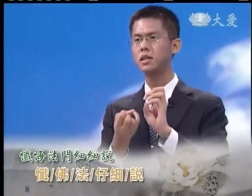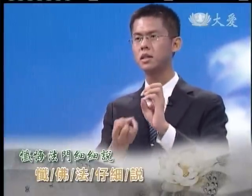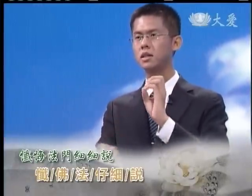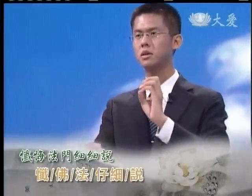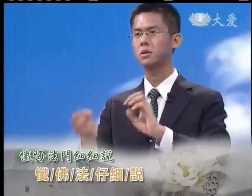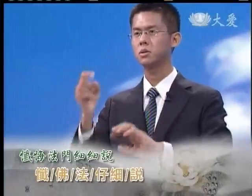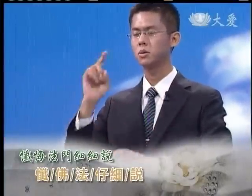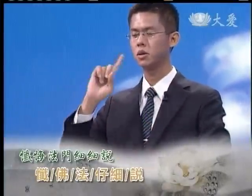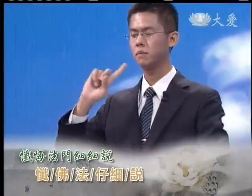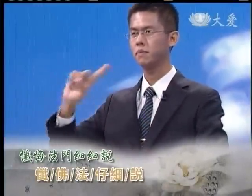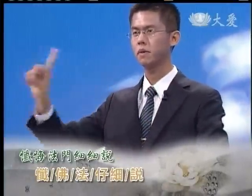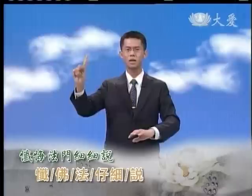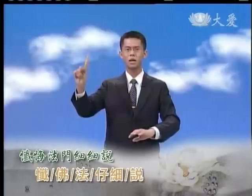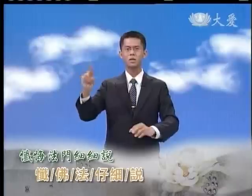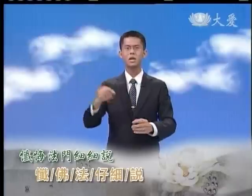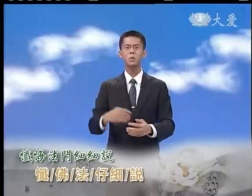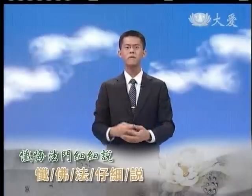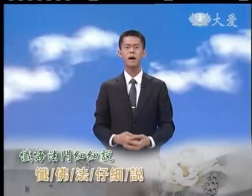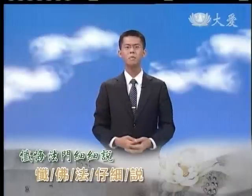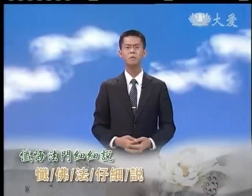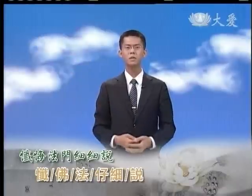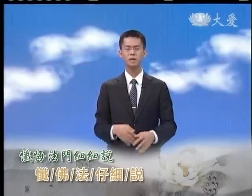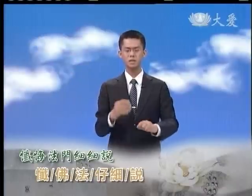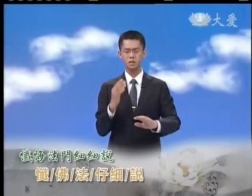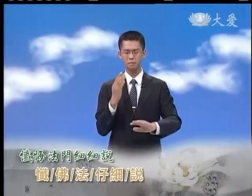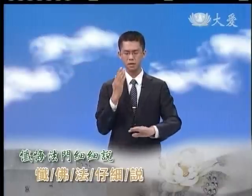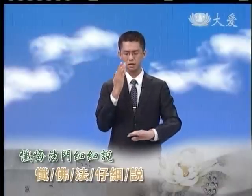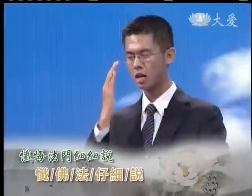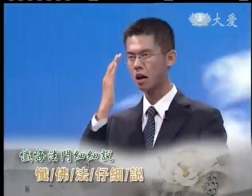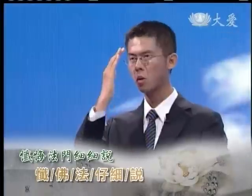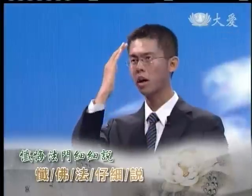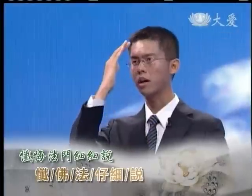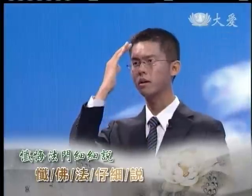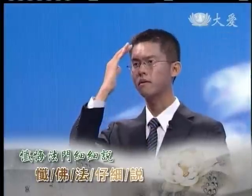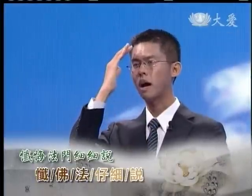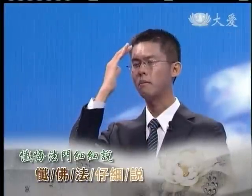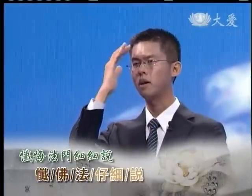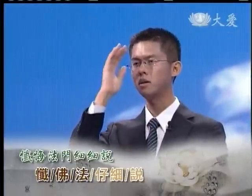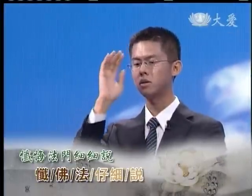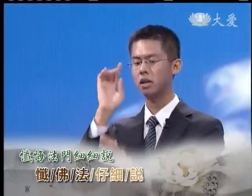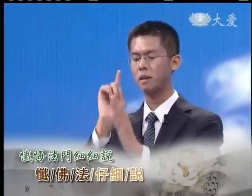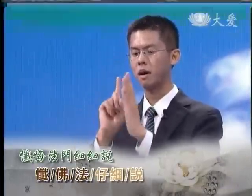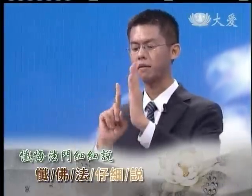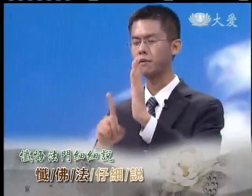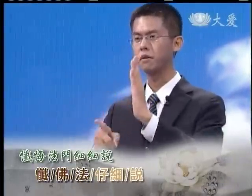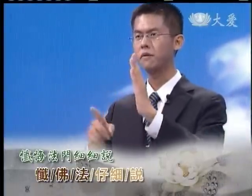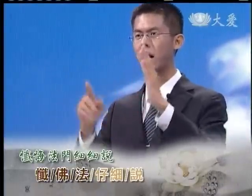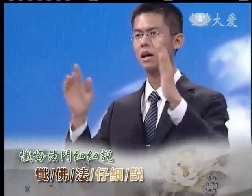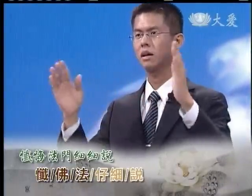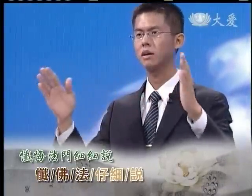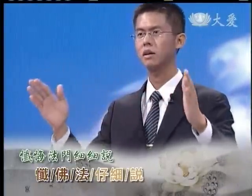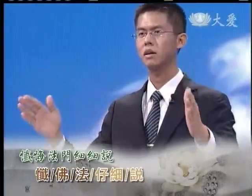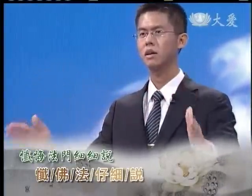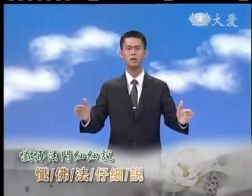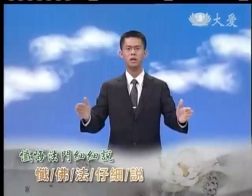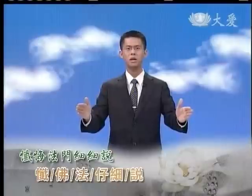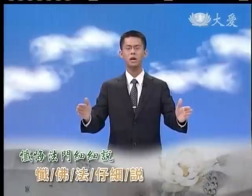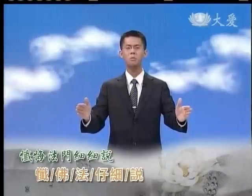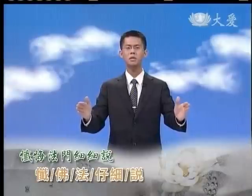细说。忏悔法门，这边直接比忏悔法门，就代表佛法。当我们